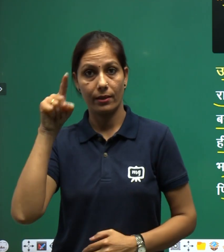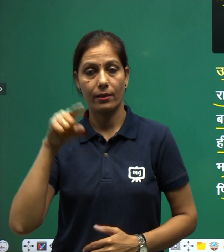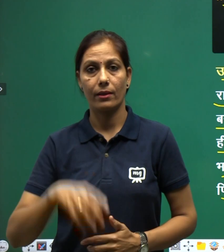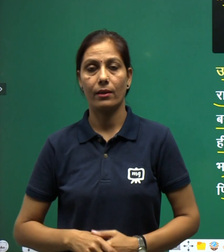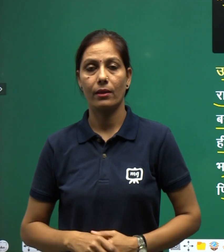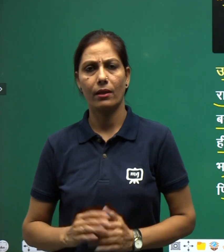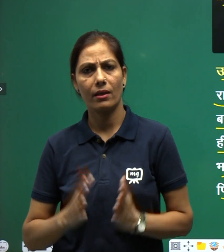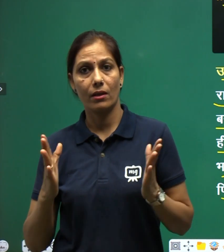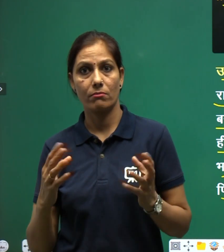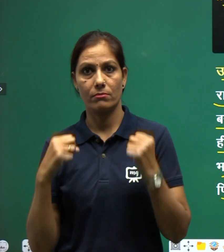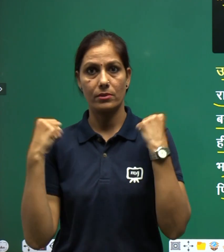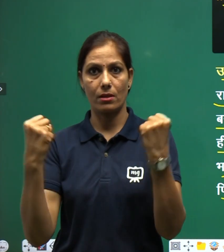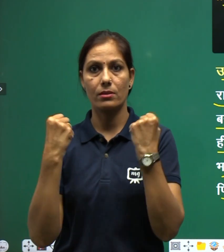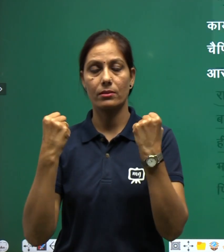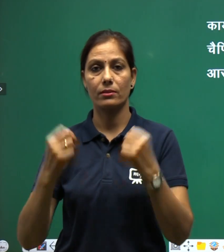एक साहसिक